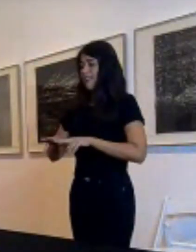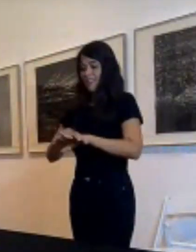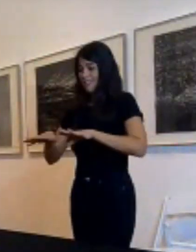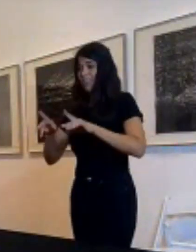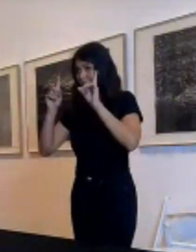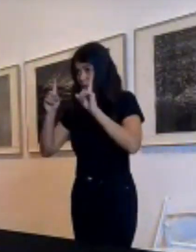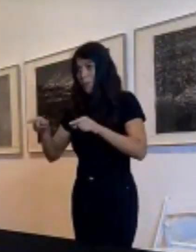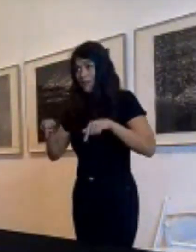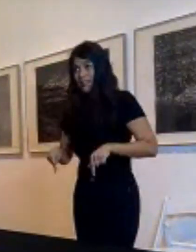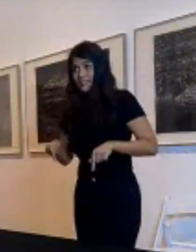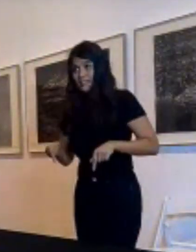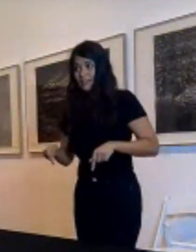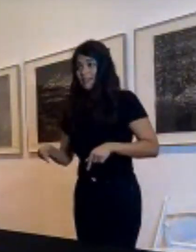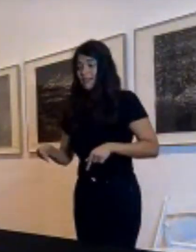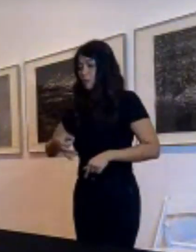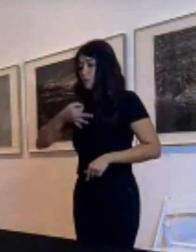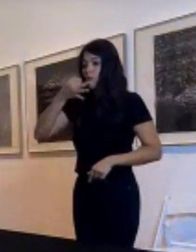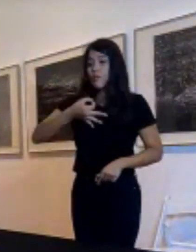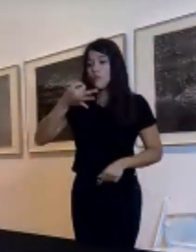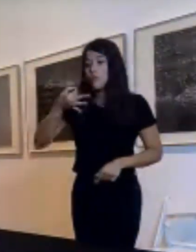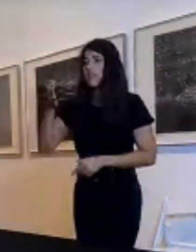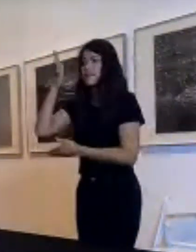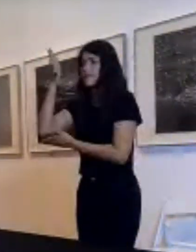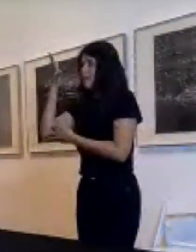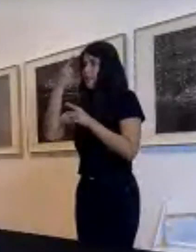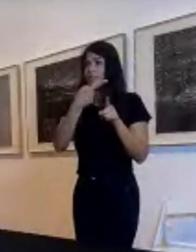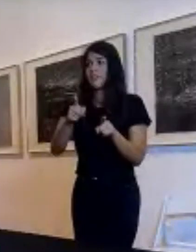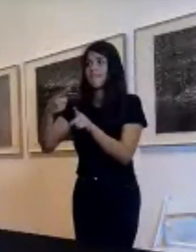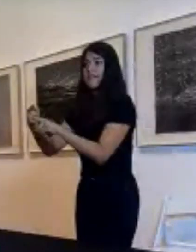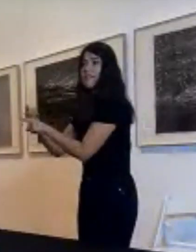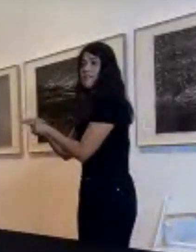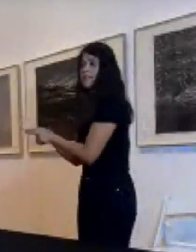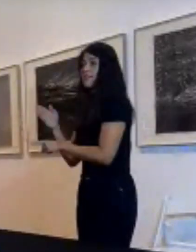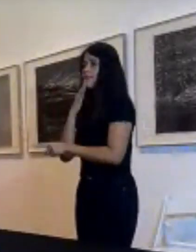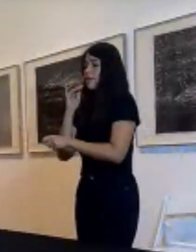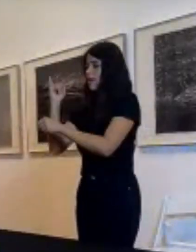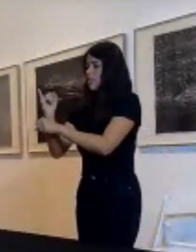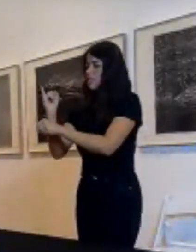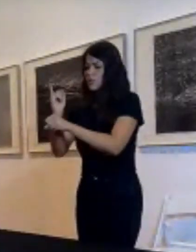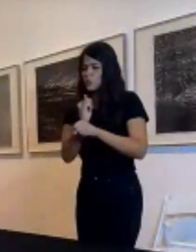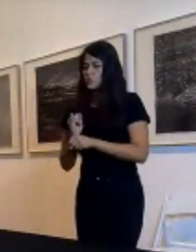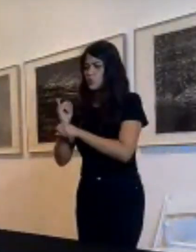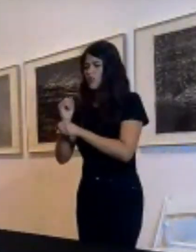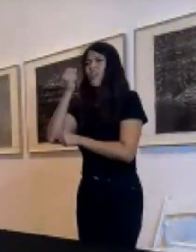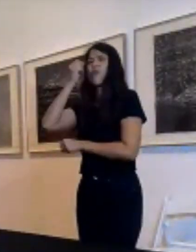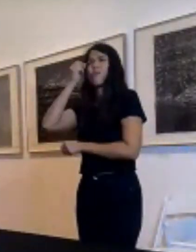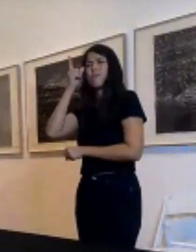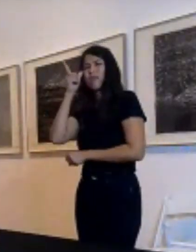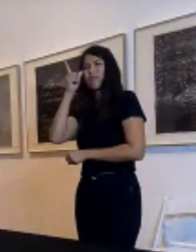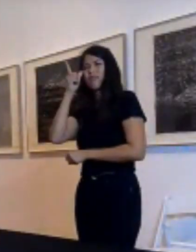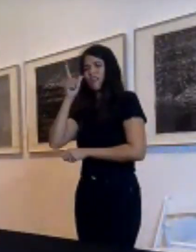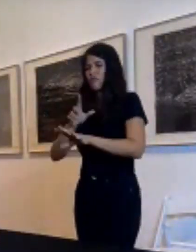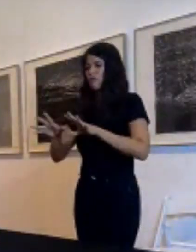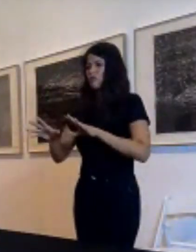han compartido nuestros compañeros y compañeras, y que también desde la institucionalidad se comprendan como cuestiones importantes.